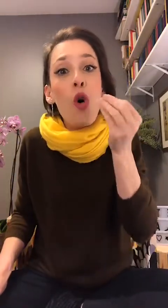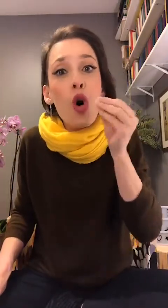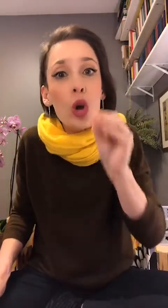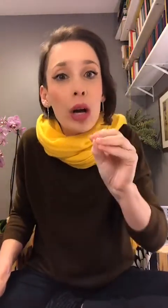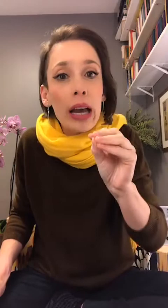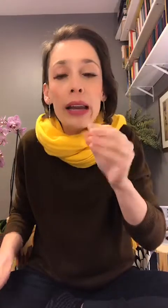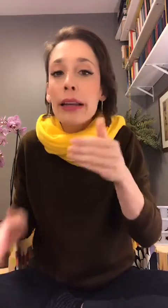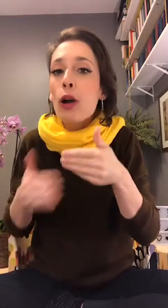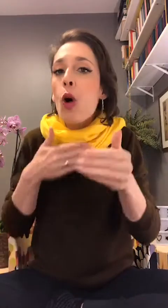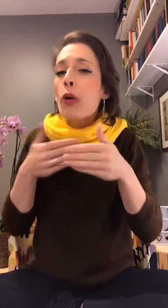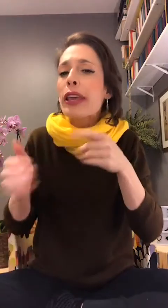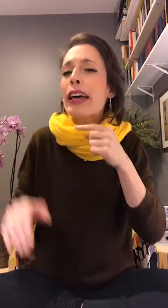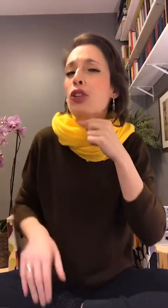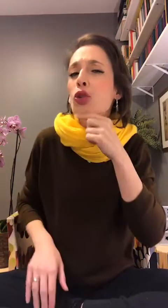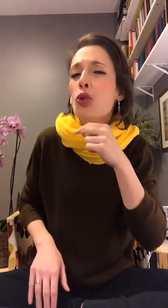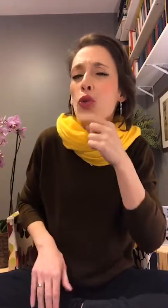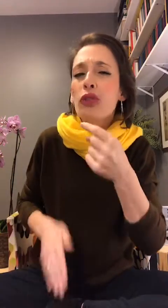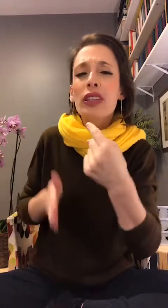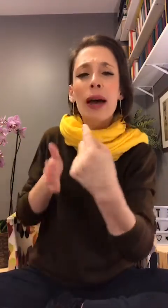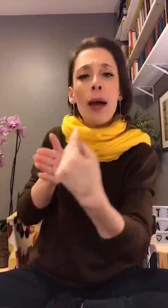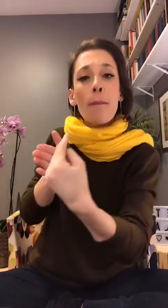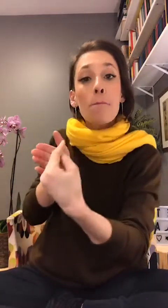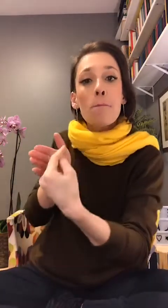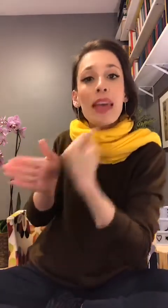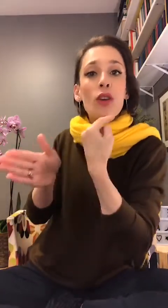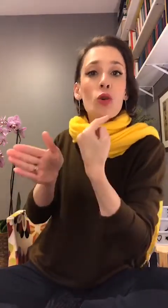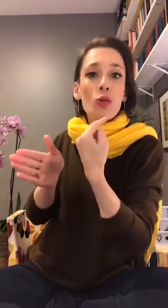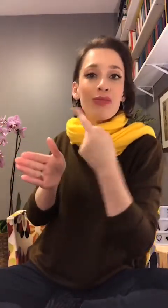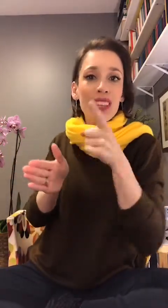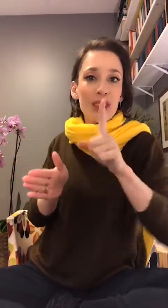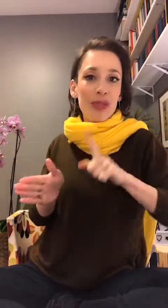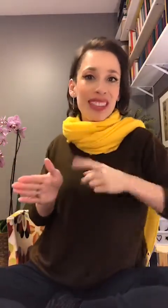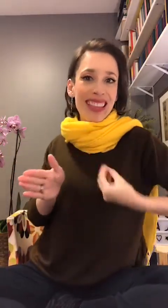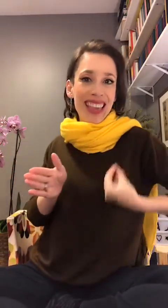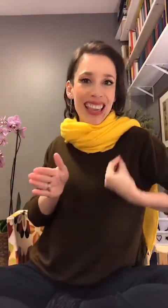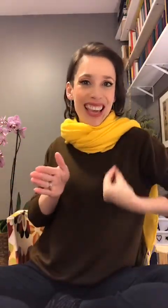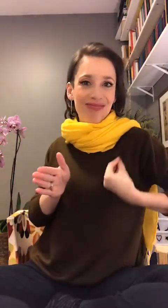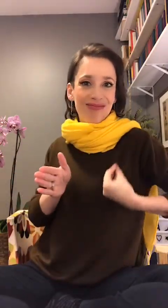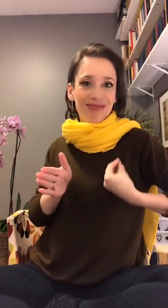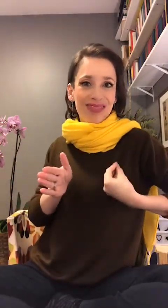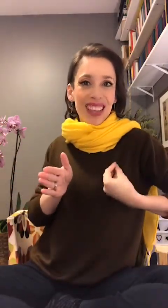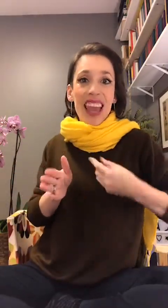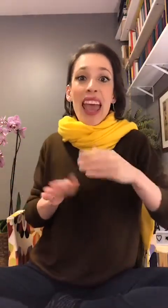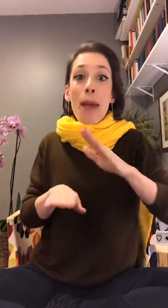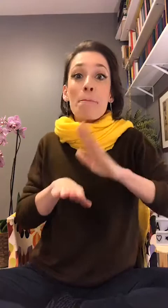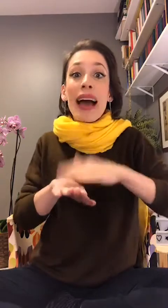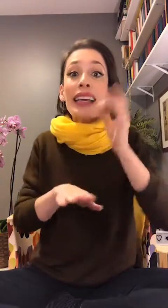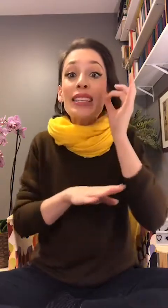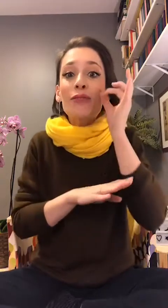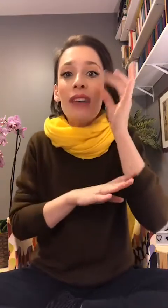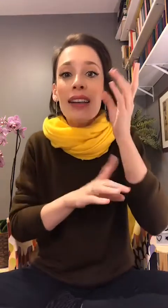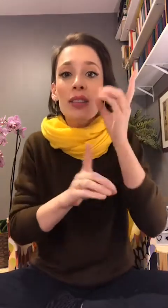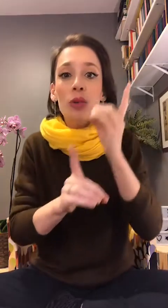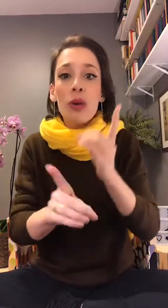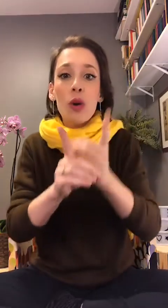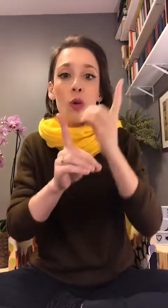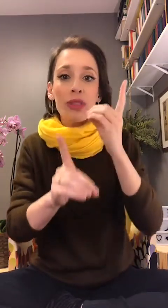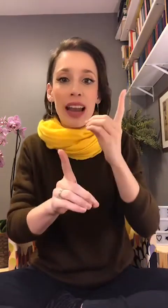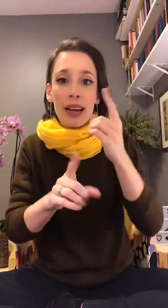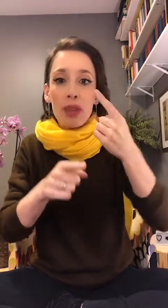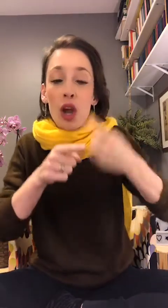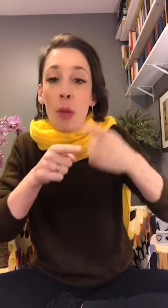pode colocar ali qualquer dúvida, pergunta que você tenha. É mais fácil